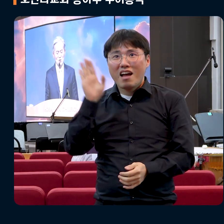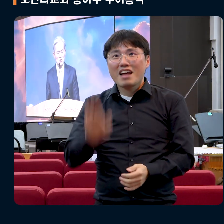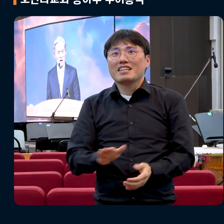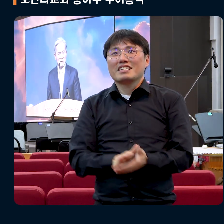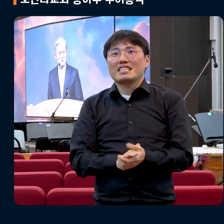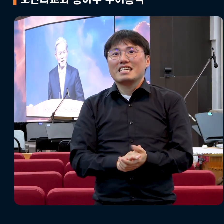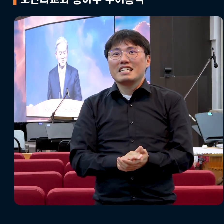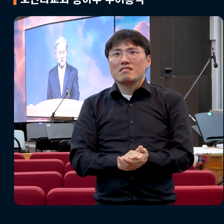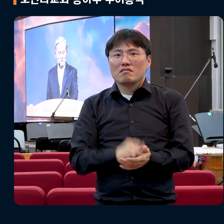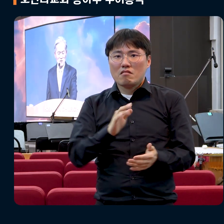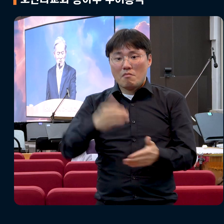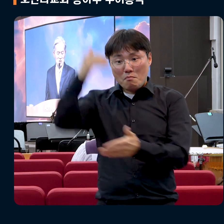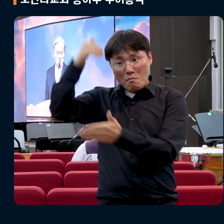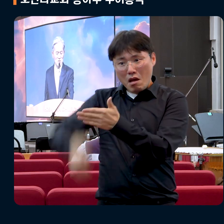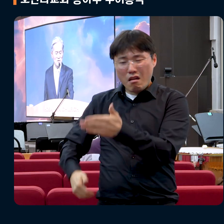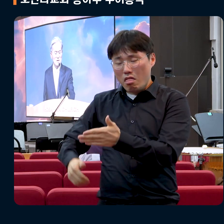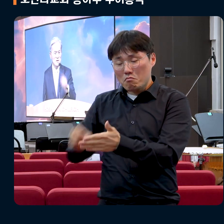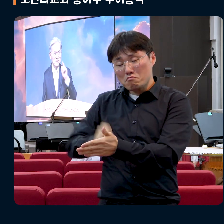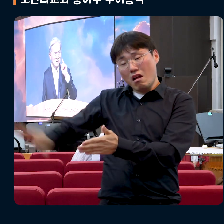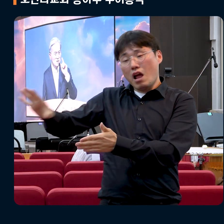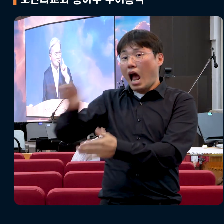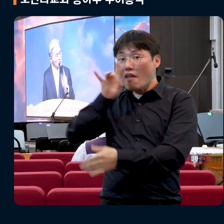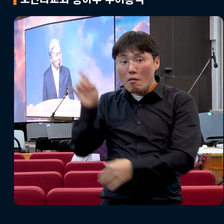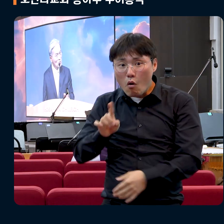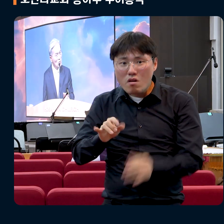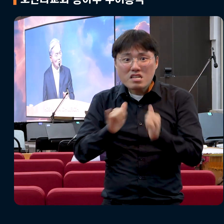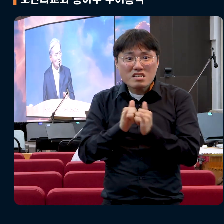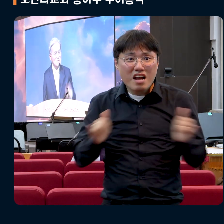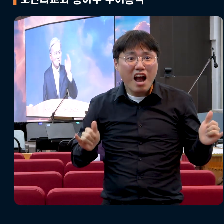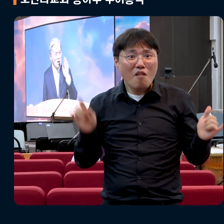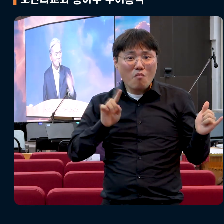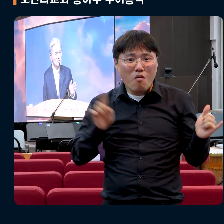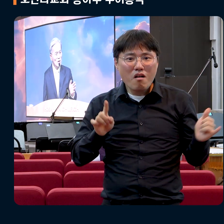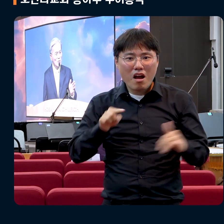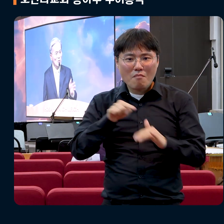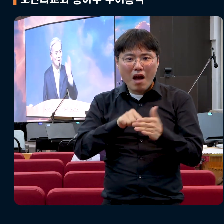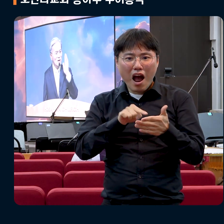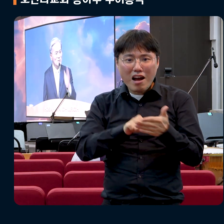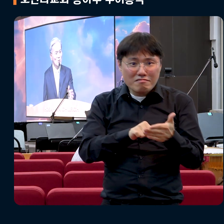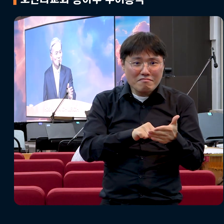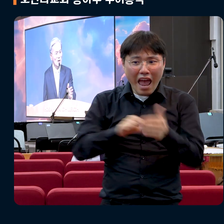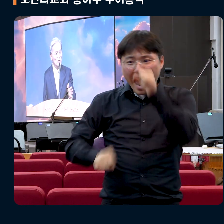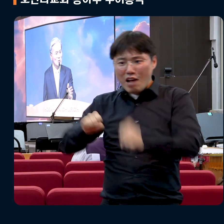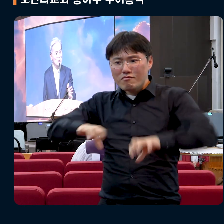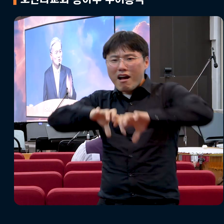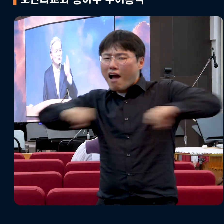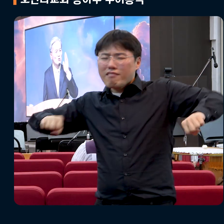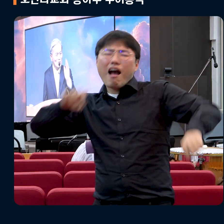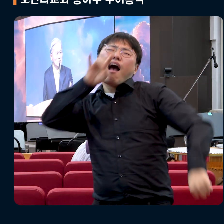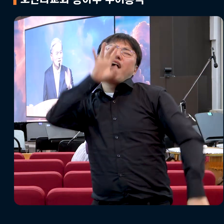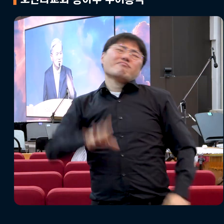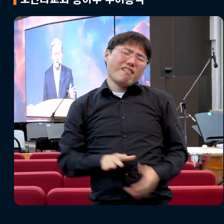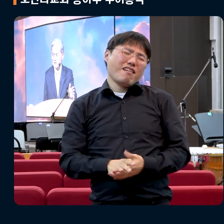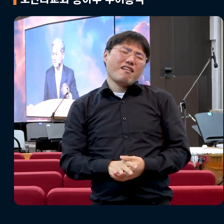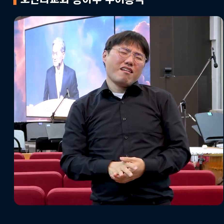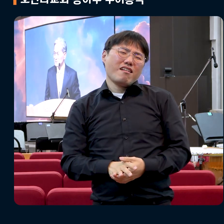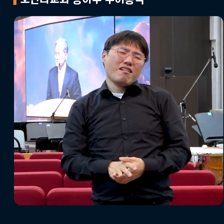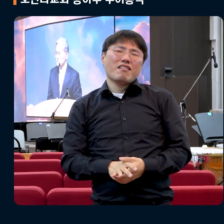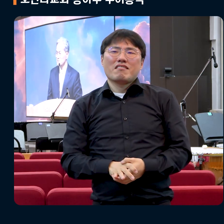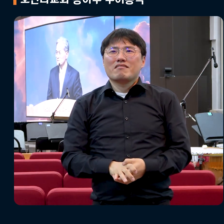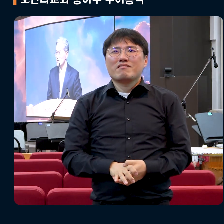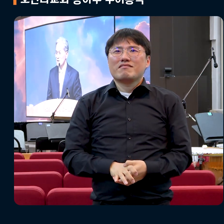여러분, 여기서 간과해서는 안 될 것이 있어요. 인간은 절대로 마음 따로 행동 따로일 수 없다는